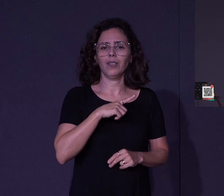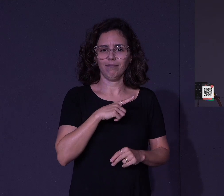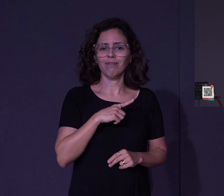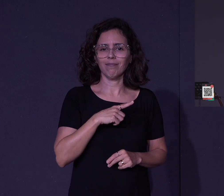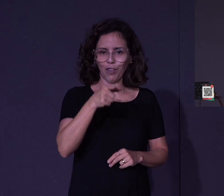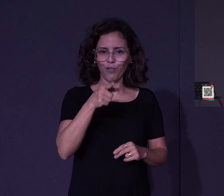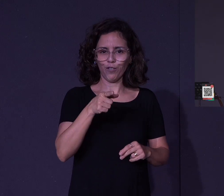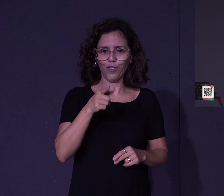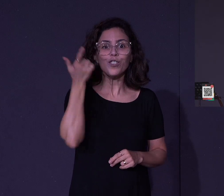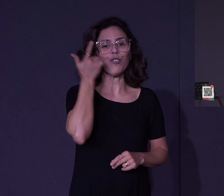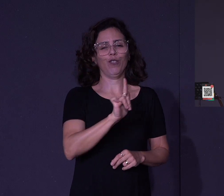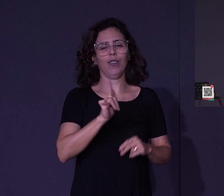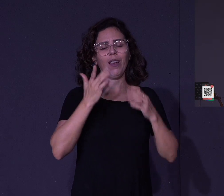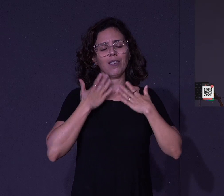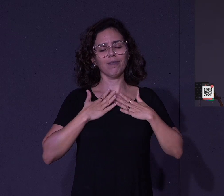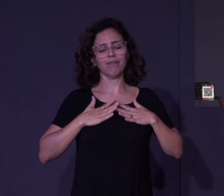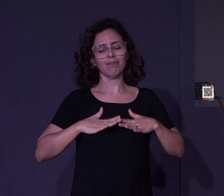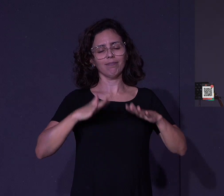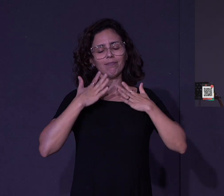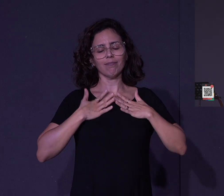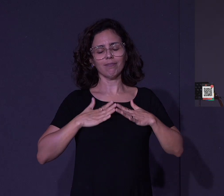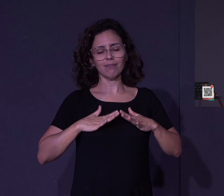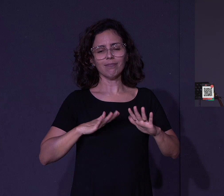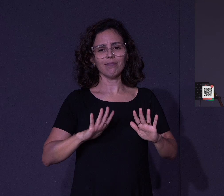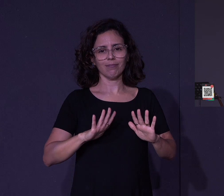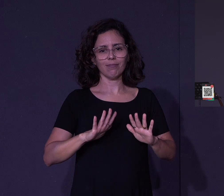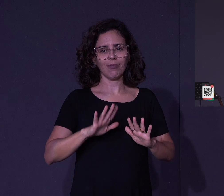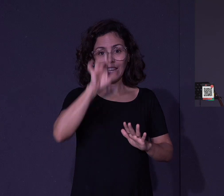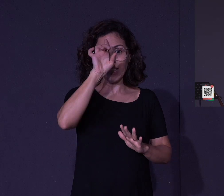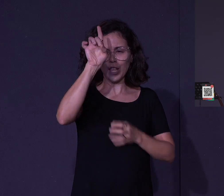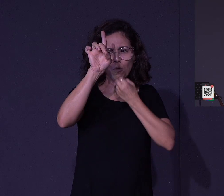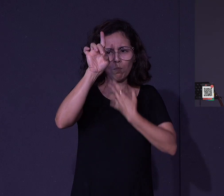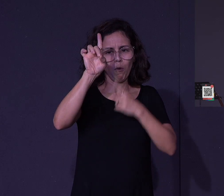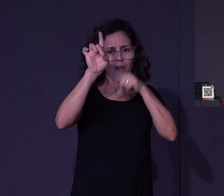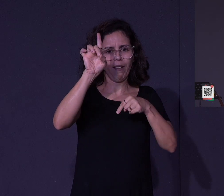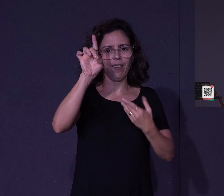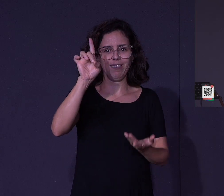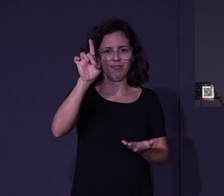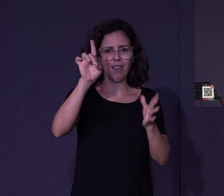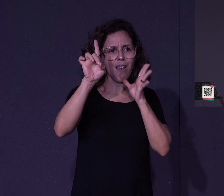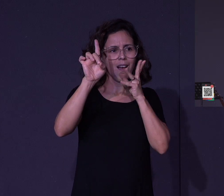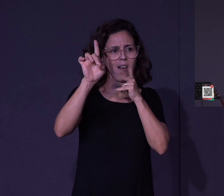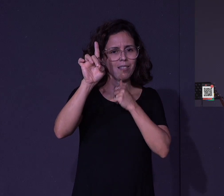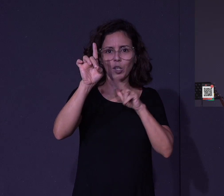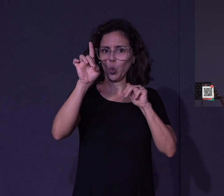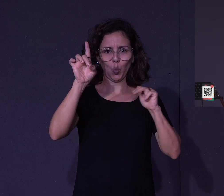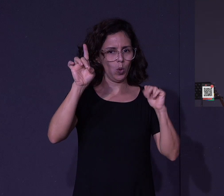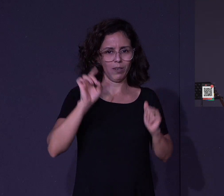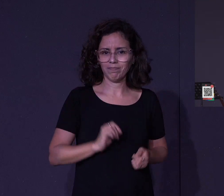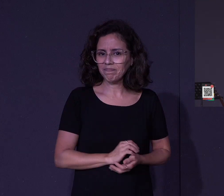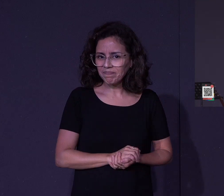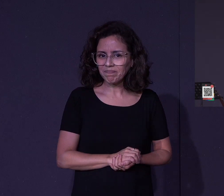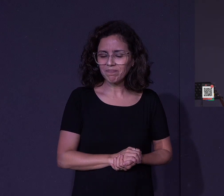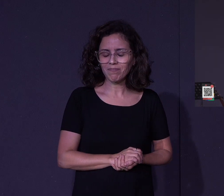de Deus e crer que Ele não se atrasa, amém? Mas preste atenção no verso 12. Quando Jesus chegou na